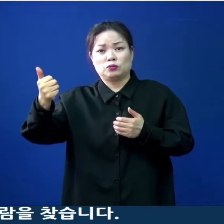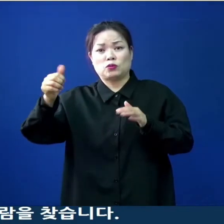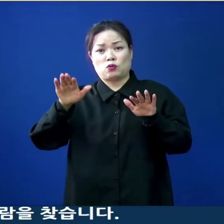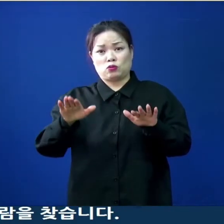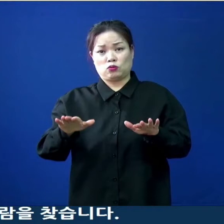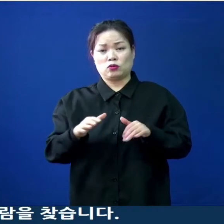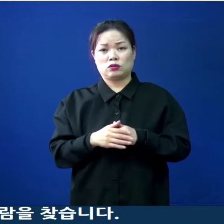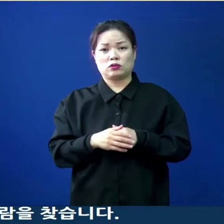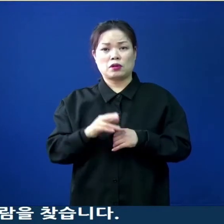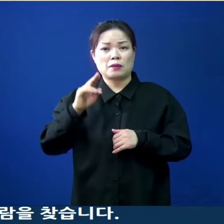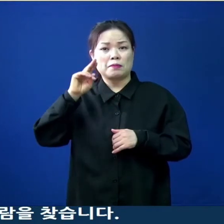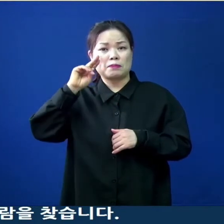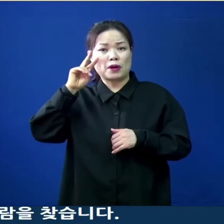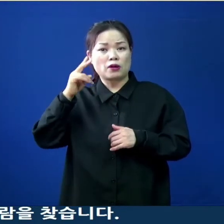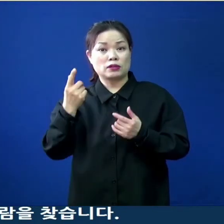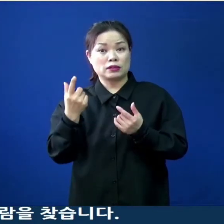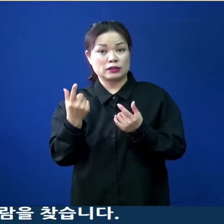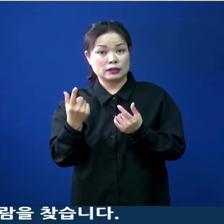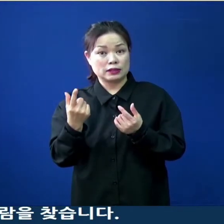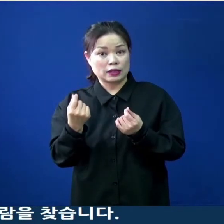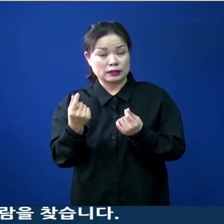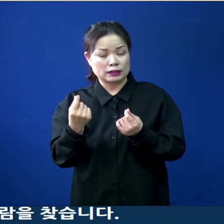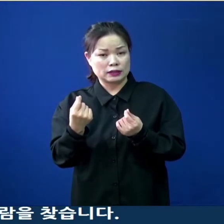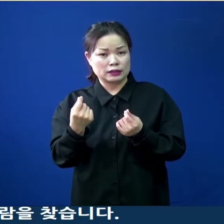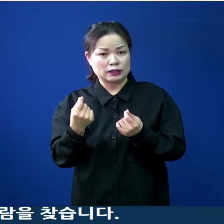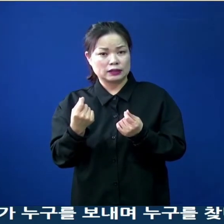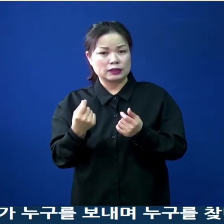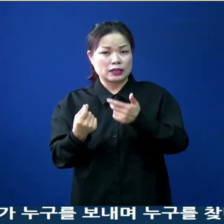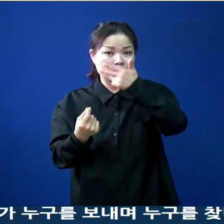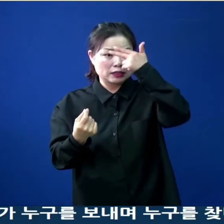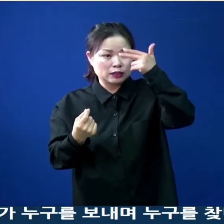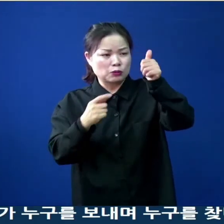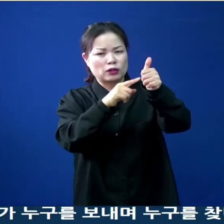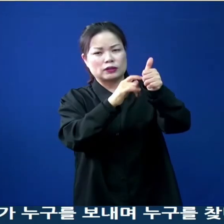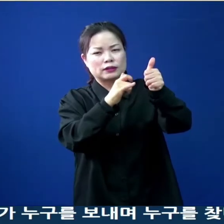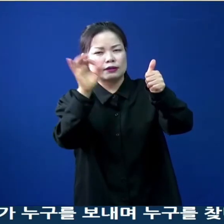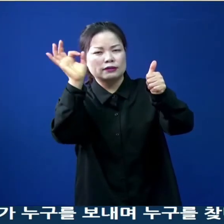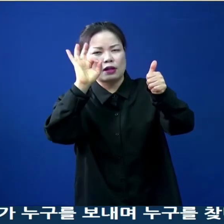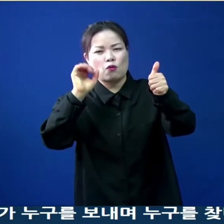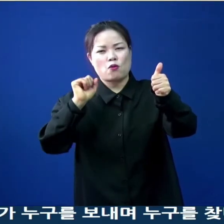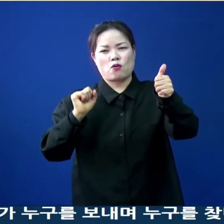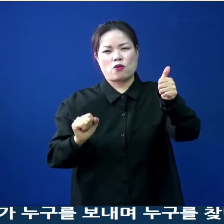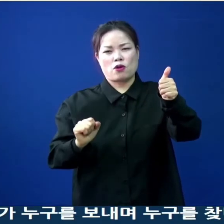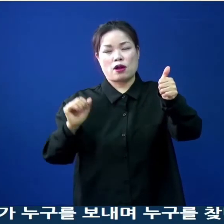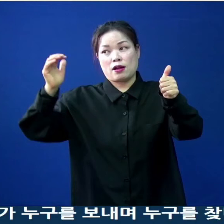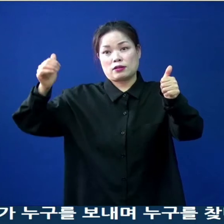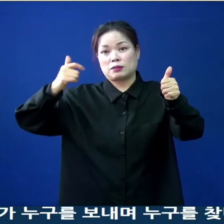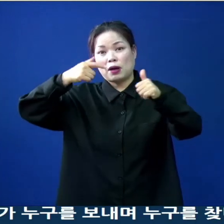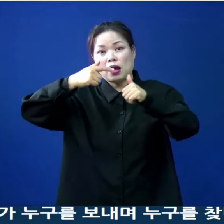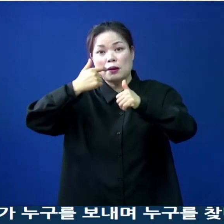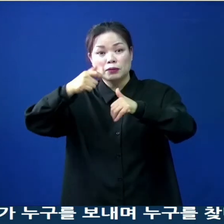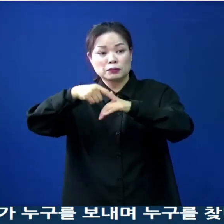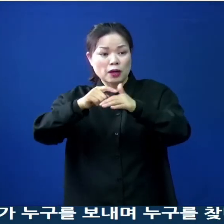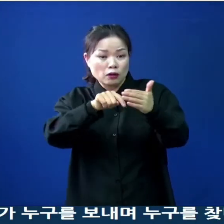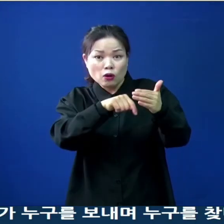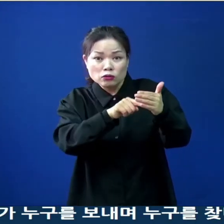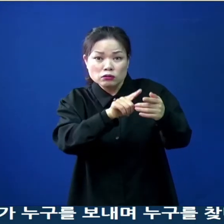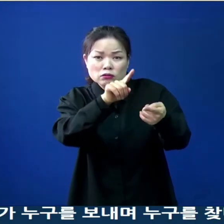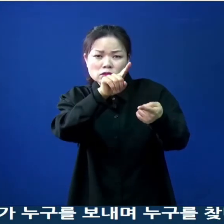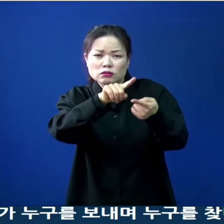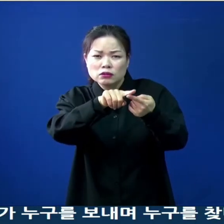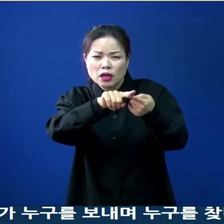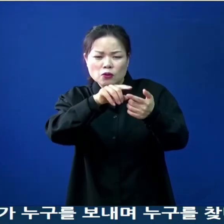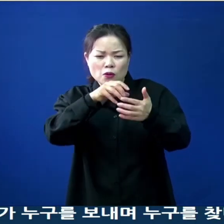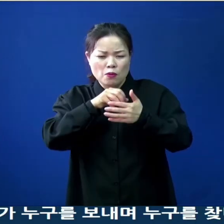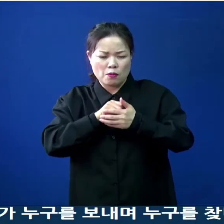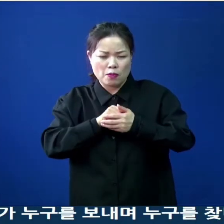오늘도 바울 같은 자, 디모데 같은 자를 찾고 계십니다. 하나님 아버지의 마음을 그 마음 가운데 그대로